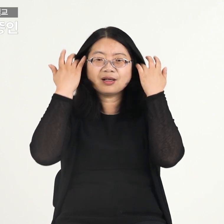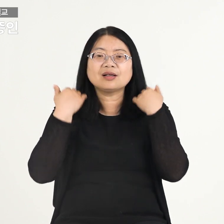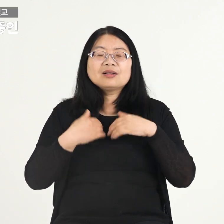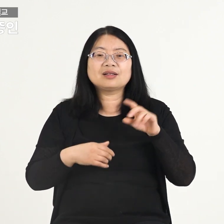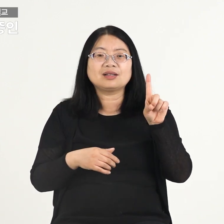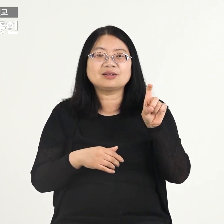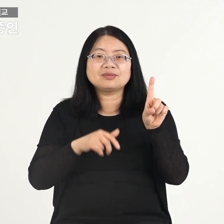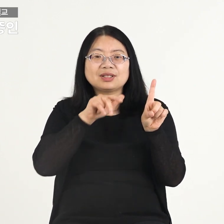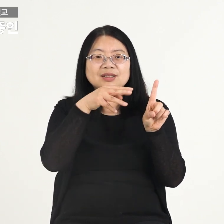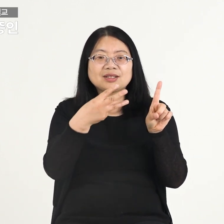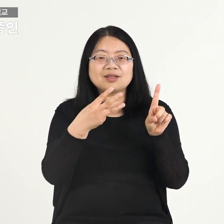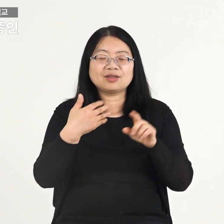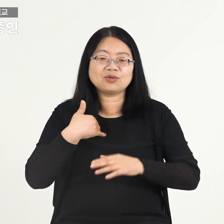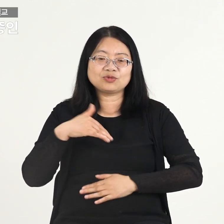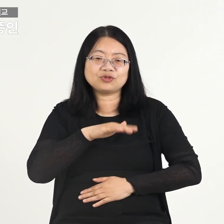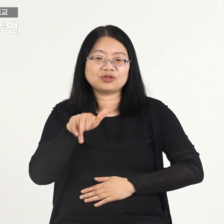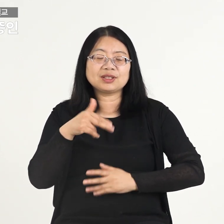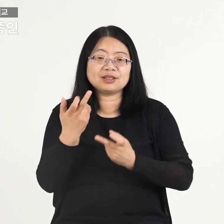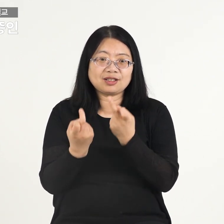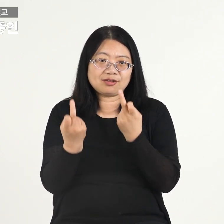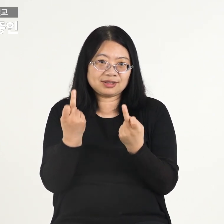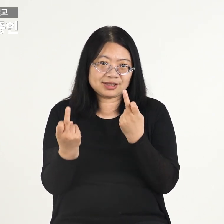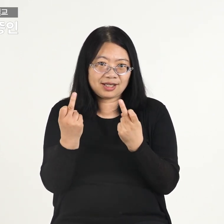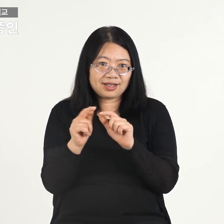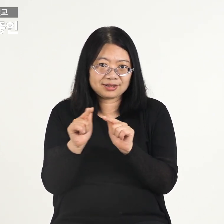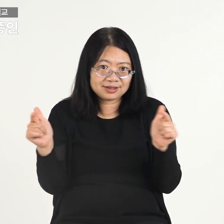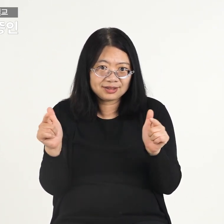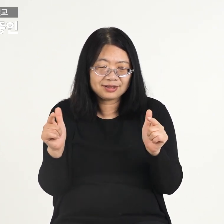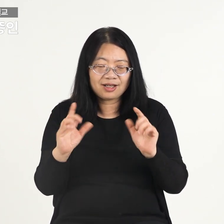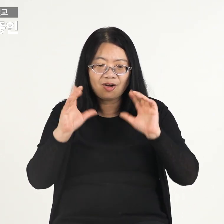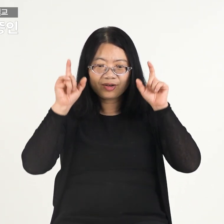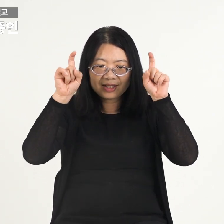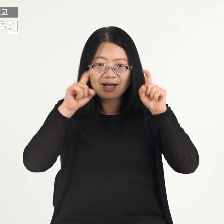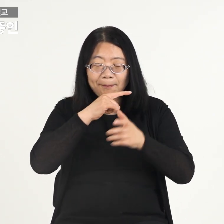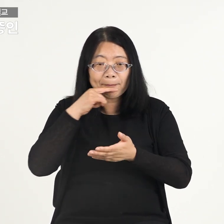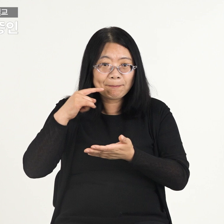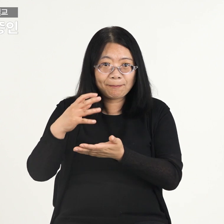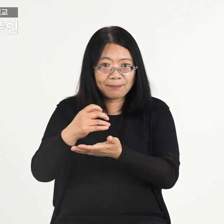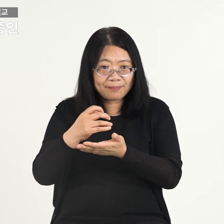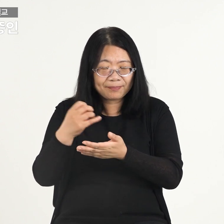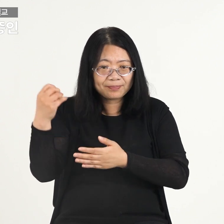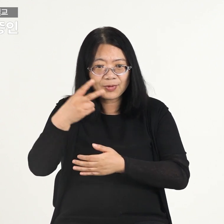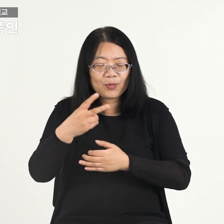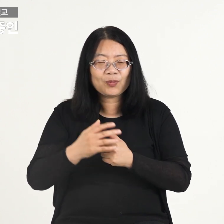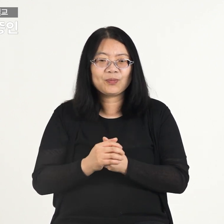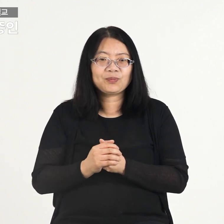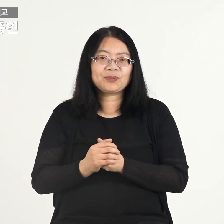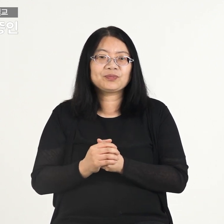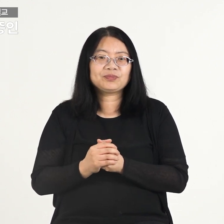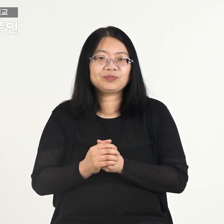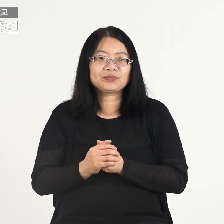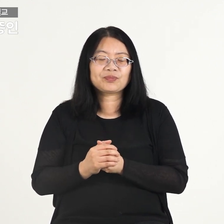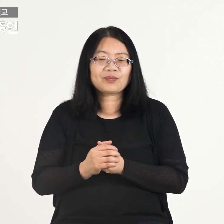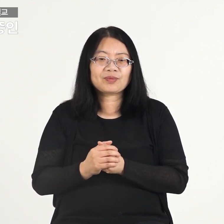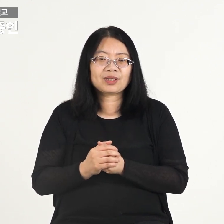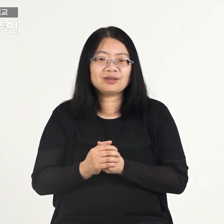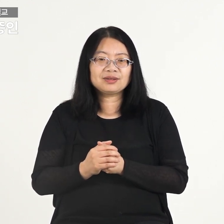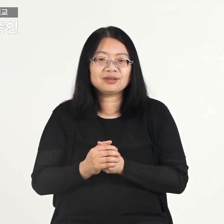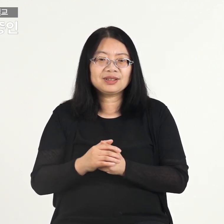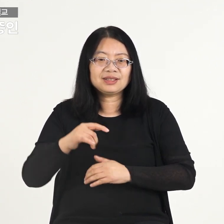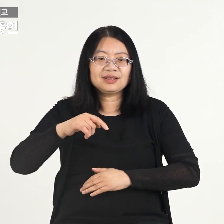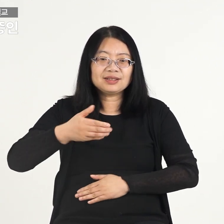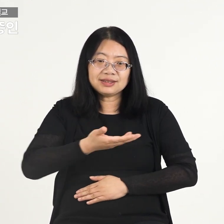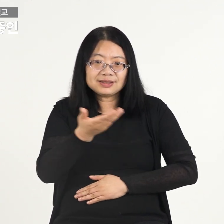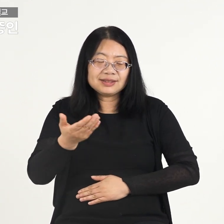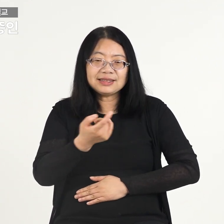또 우리 형제들이 어린 양의 피와 자기들이 증언하는